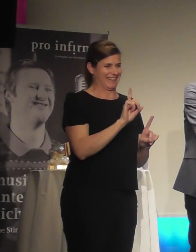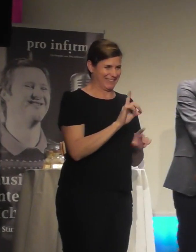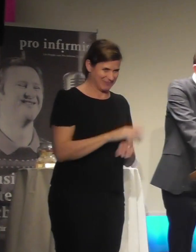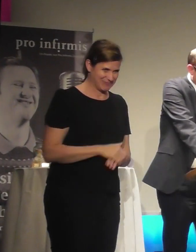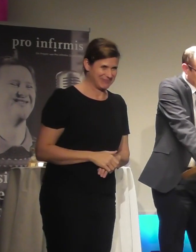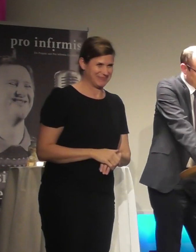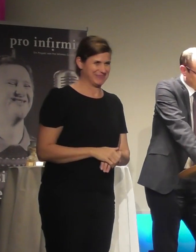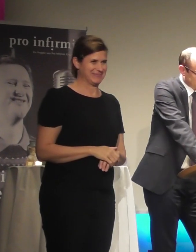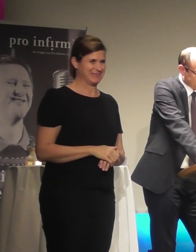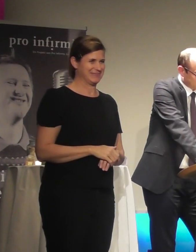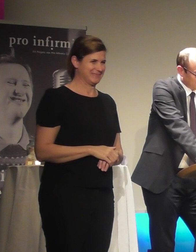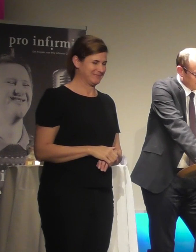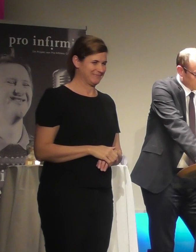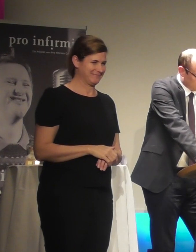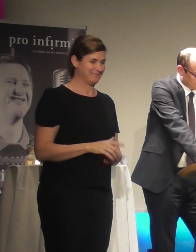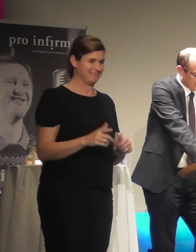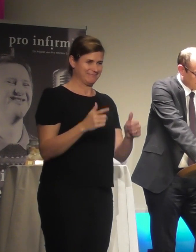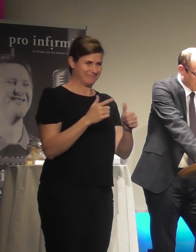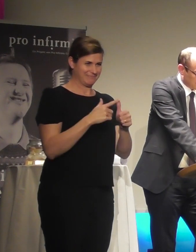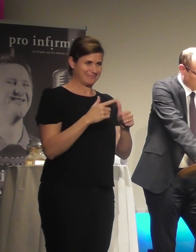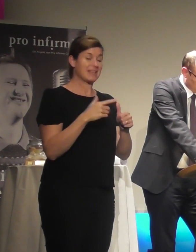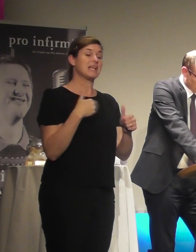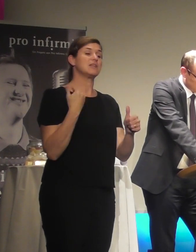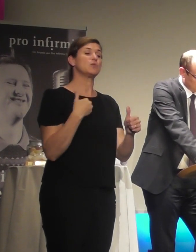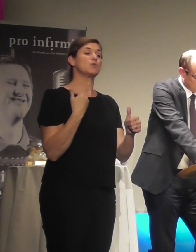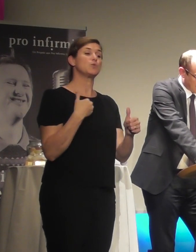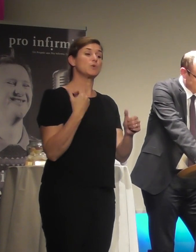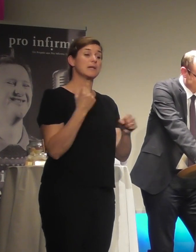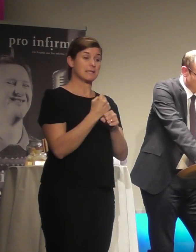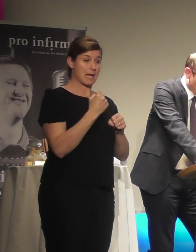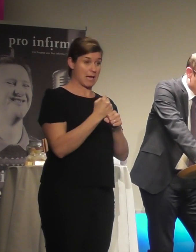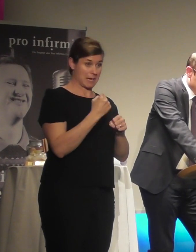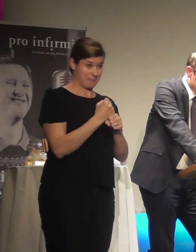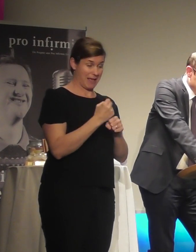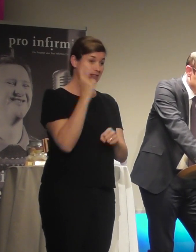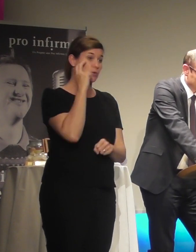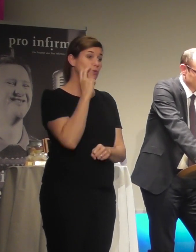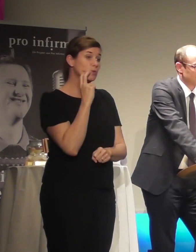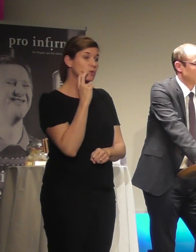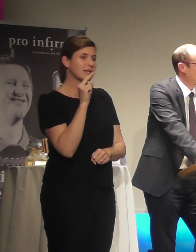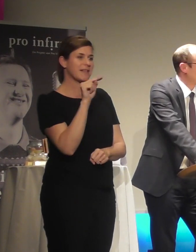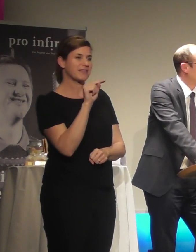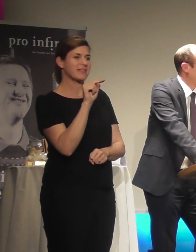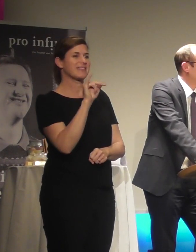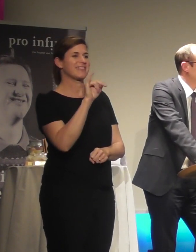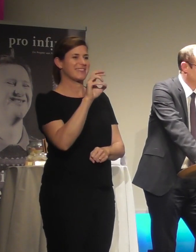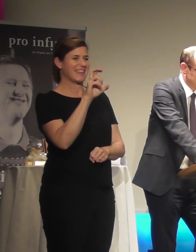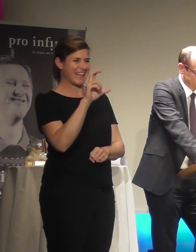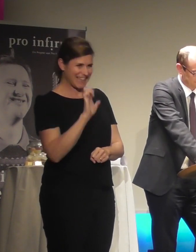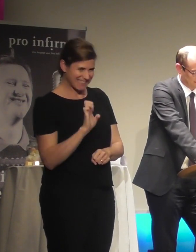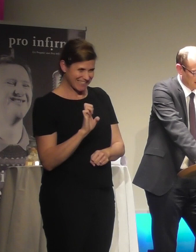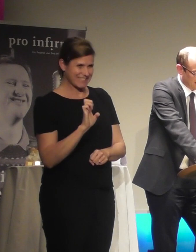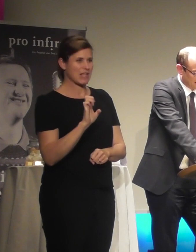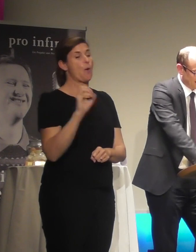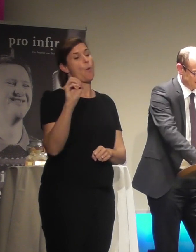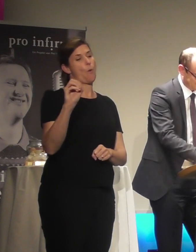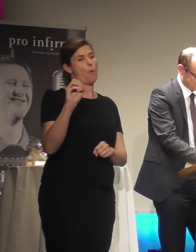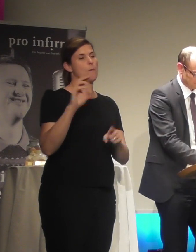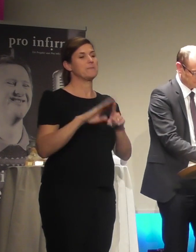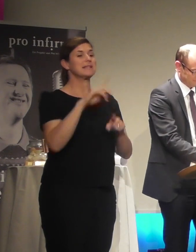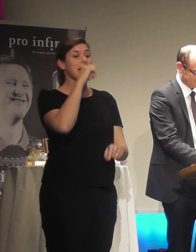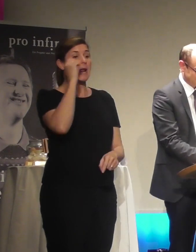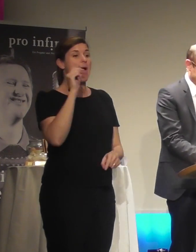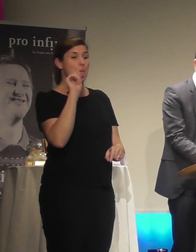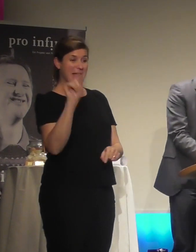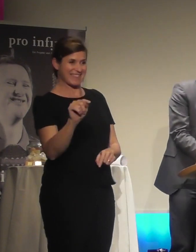machen. Es ist die Jugendarbeit Kur mit Nice O mit Glaub an die. Man